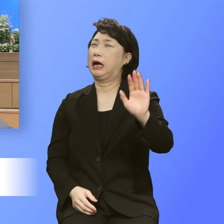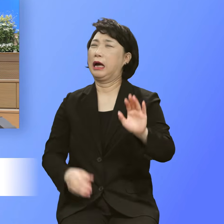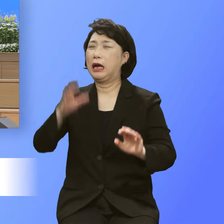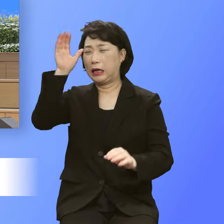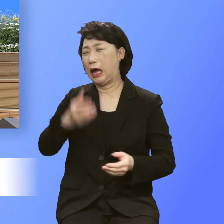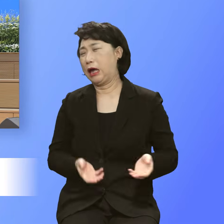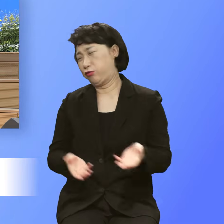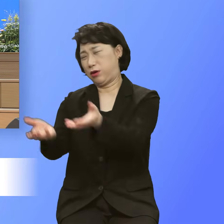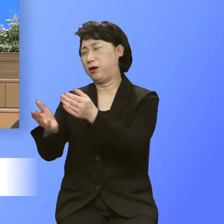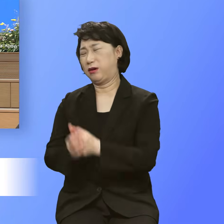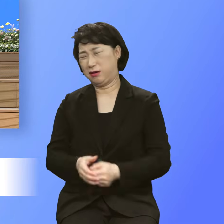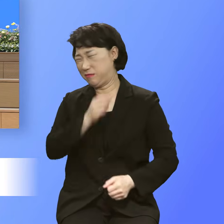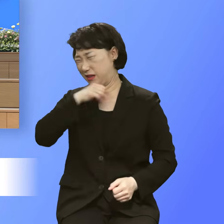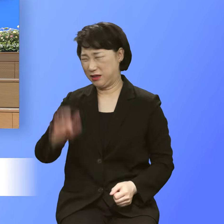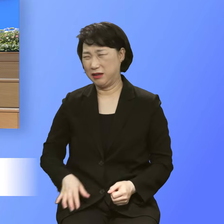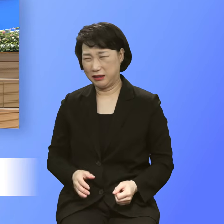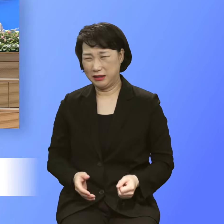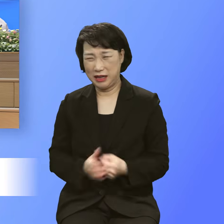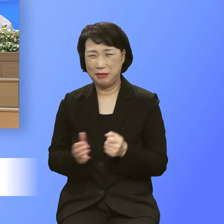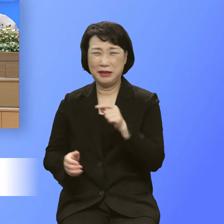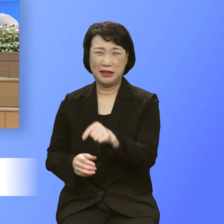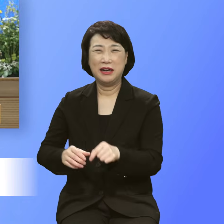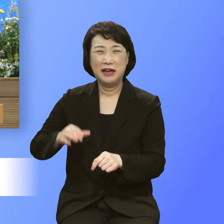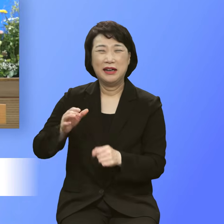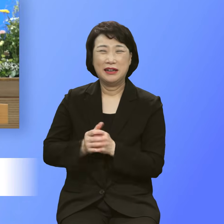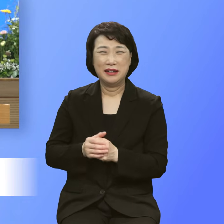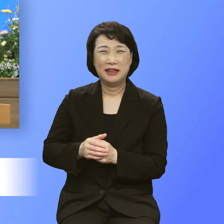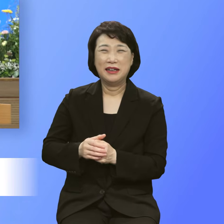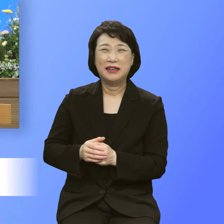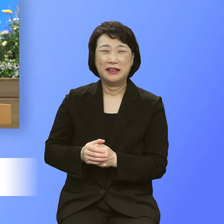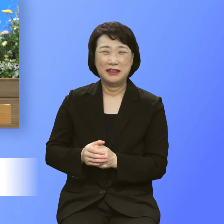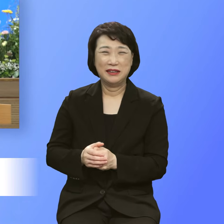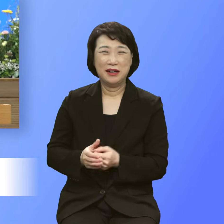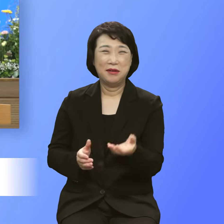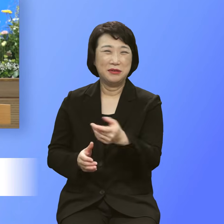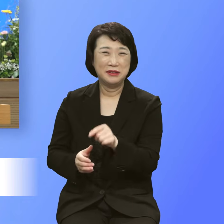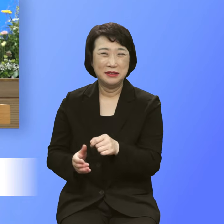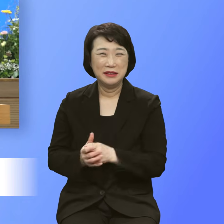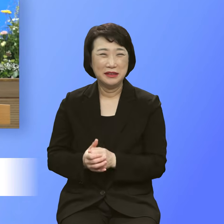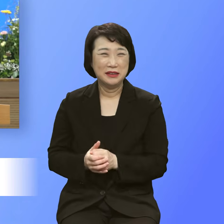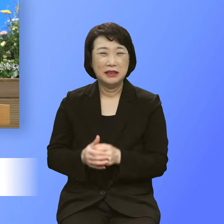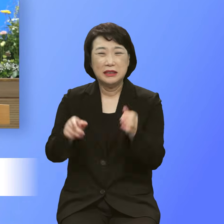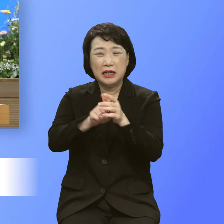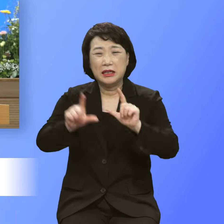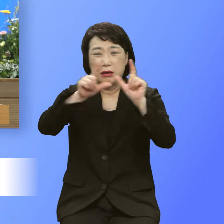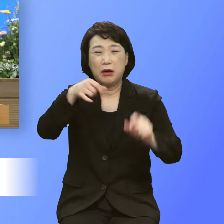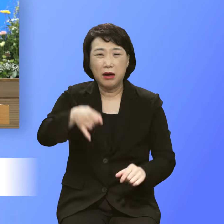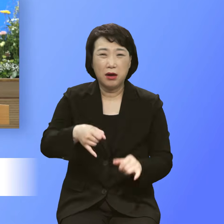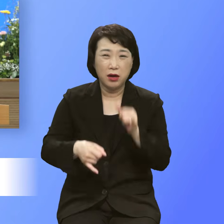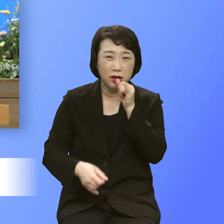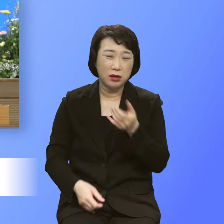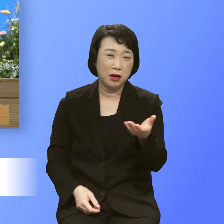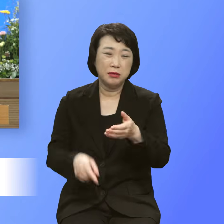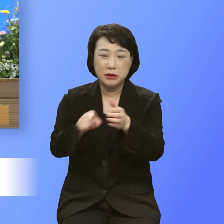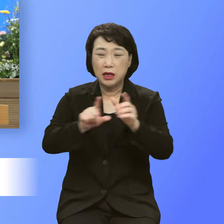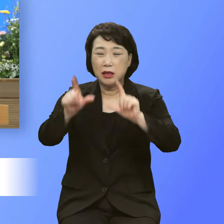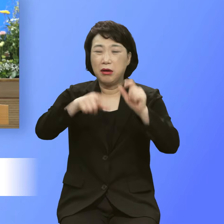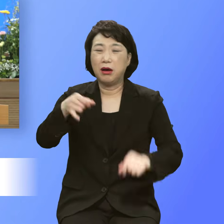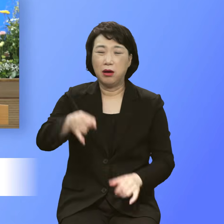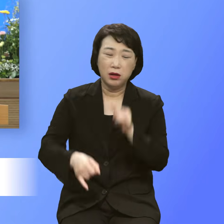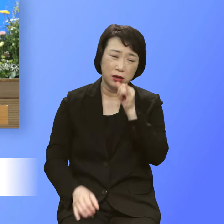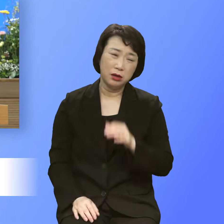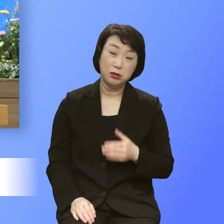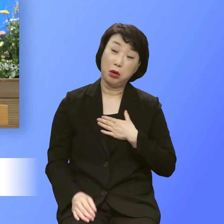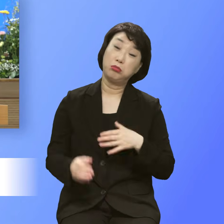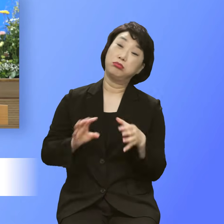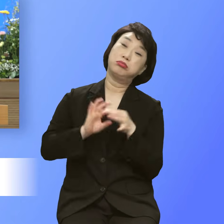신앙생활을 그렇게 해요. 그냥 내비두다시피 나와